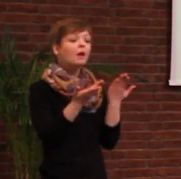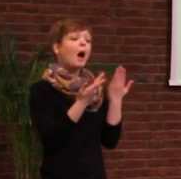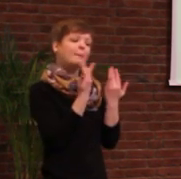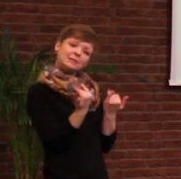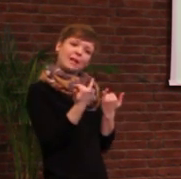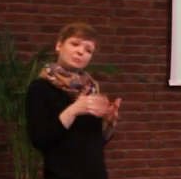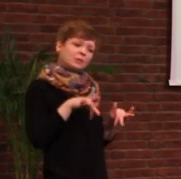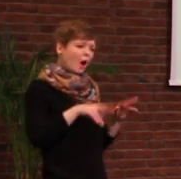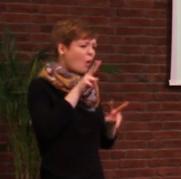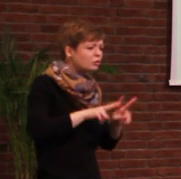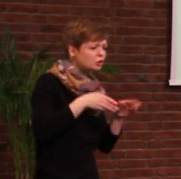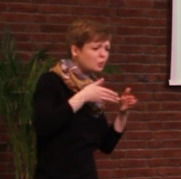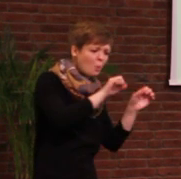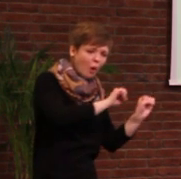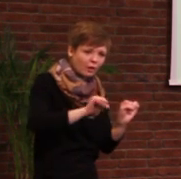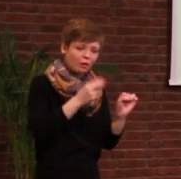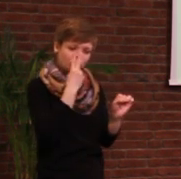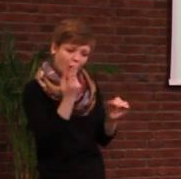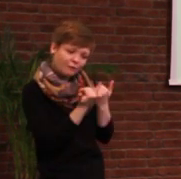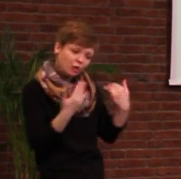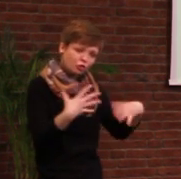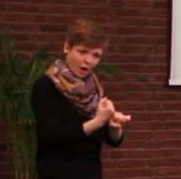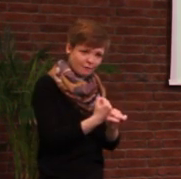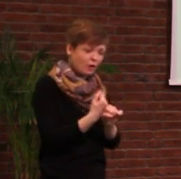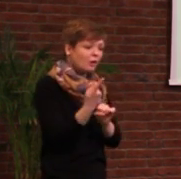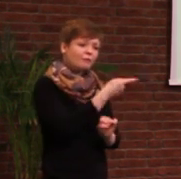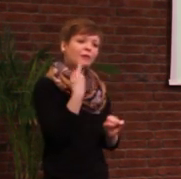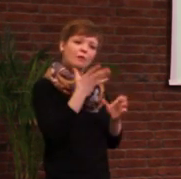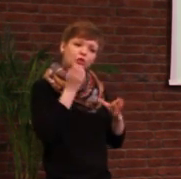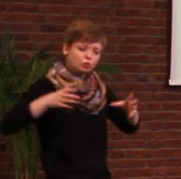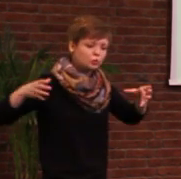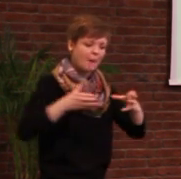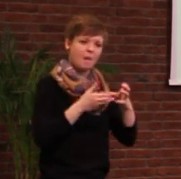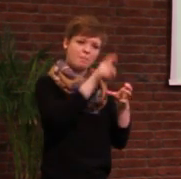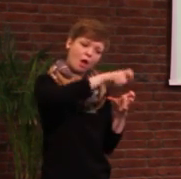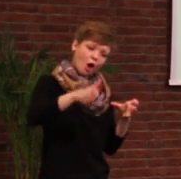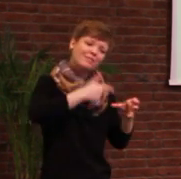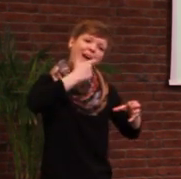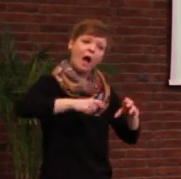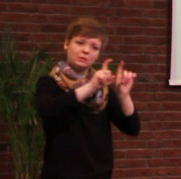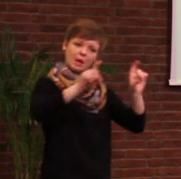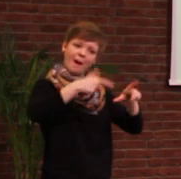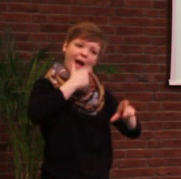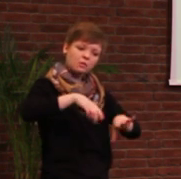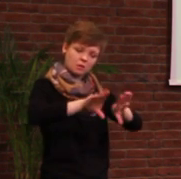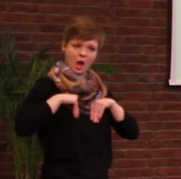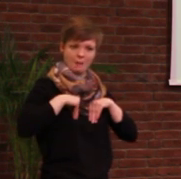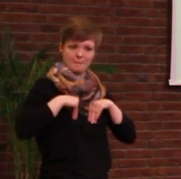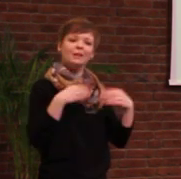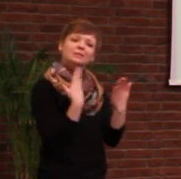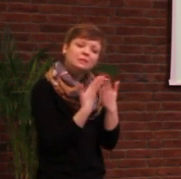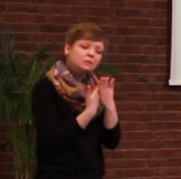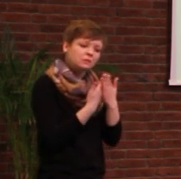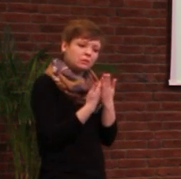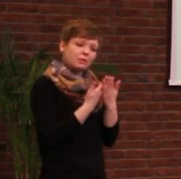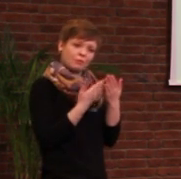machen, gemeinsam mit allen anderen, denen es ernst ist mit der Energiewende. So und nicht anders können wir den Senat stellen und so und nicht anders werden wir den